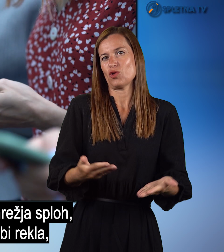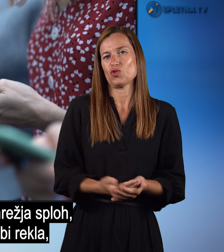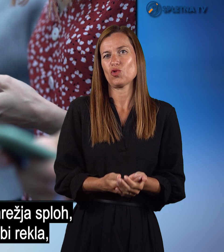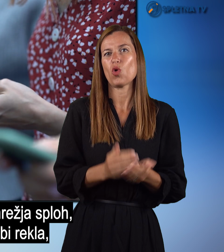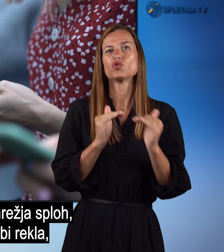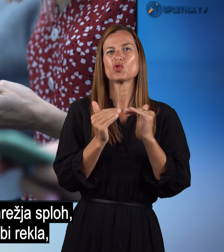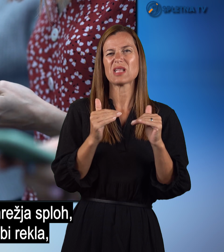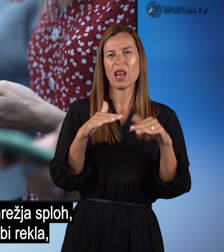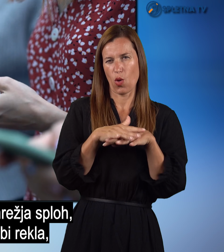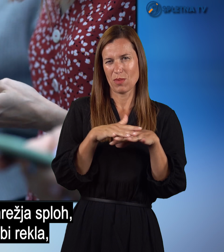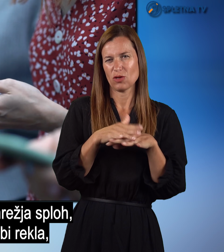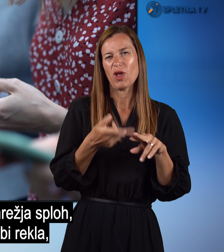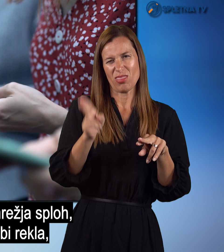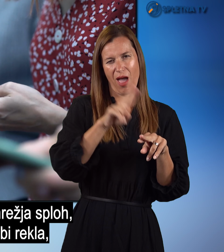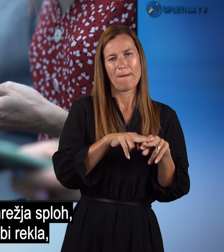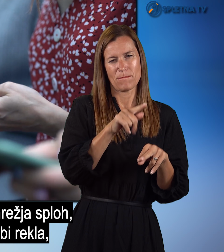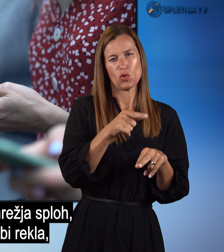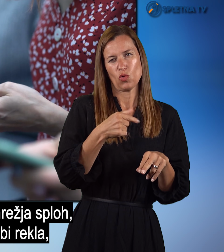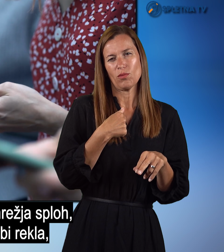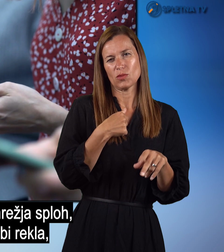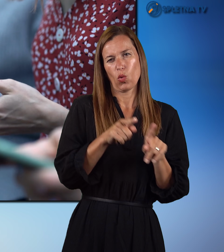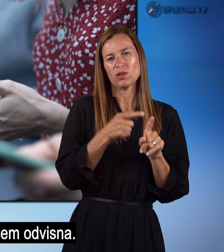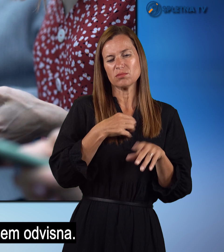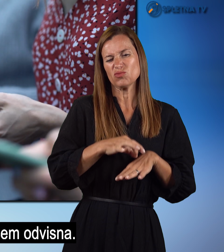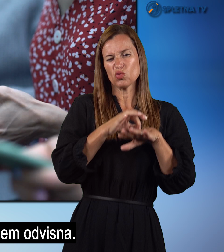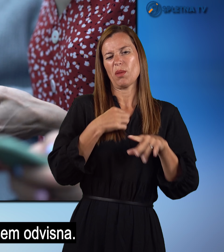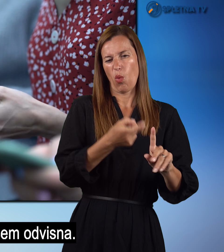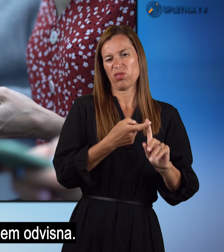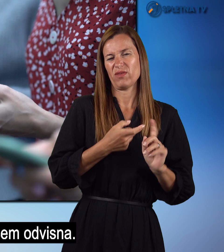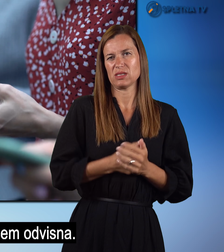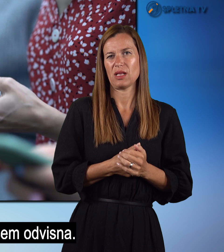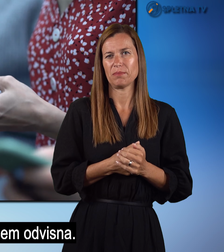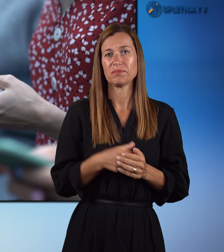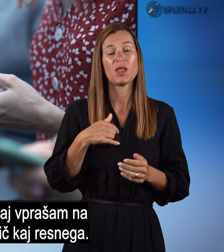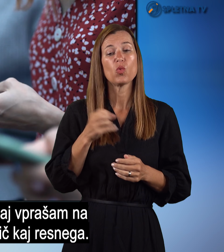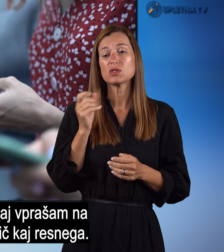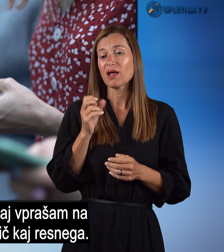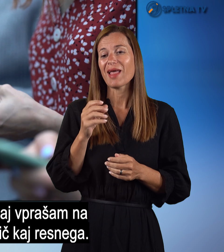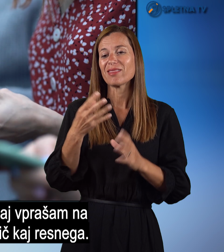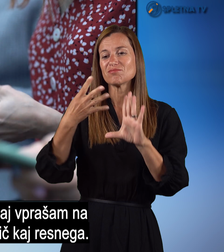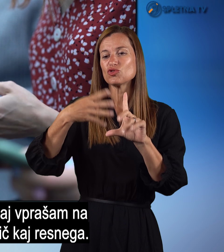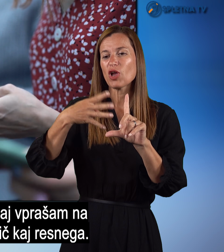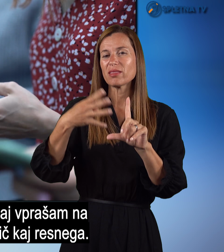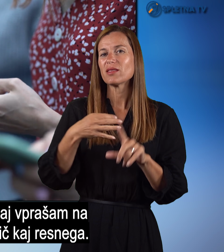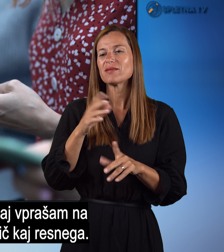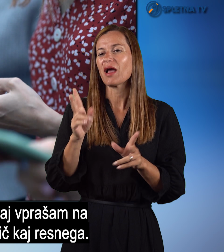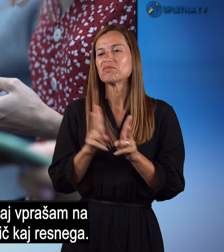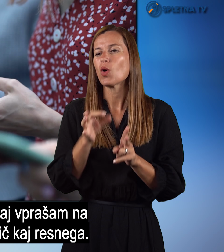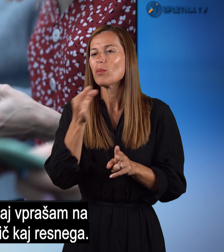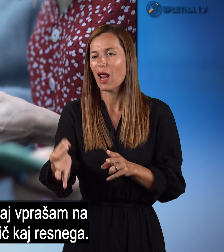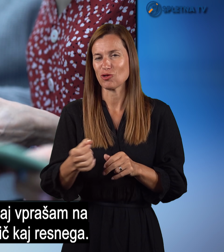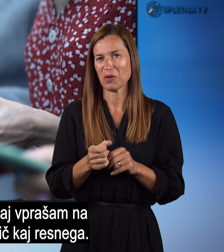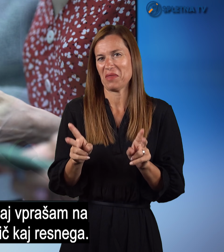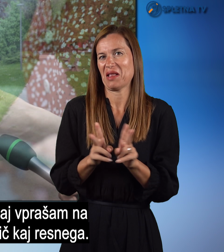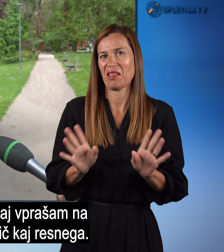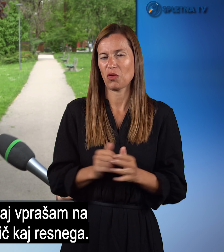da pač socialne omrežja sploh, tako od tega bi rekla, da sem odvisna. Vsak dan ga kaj vprašam na hitrco, ampak